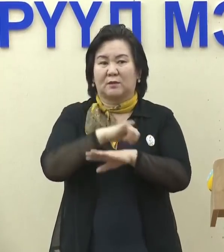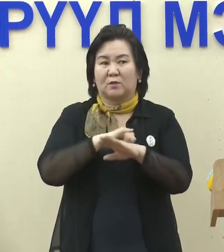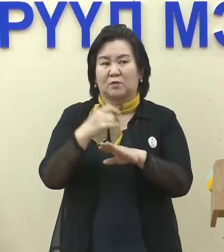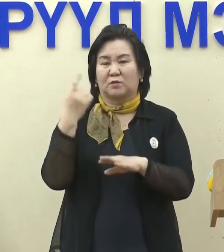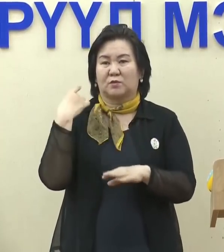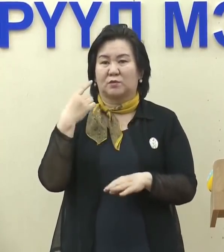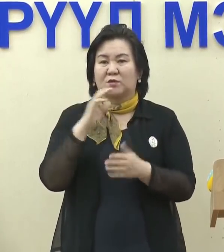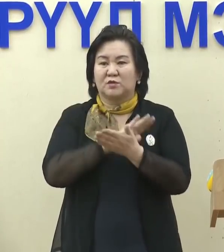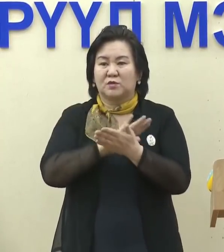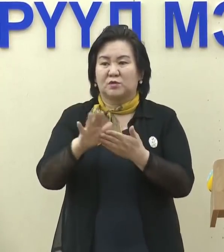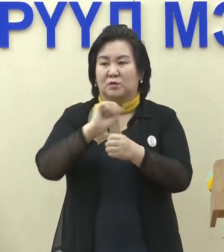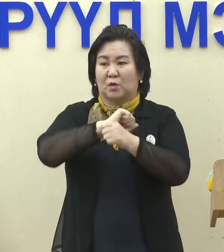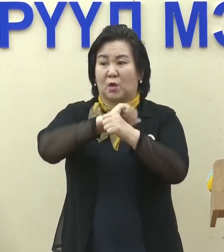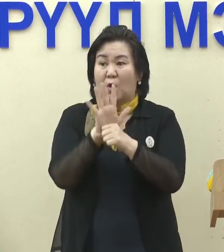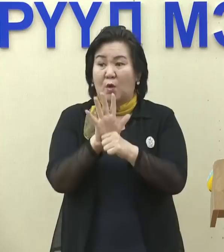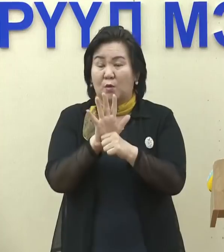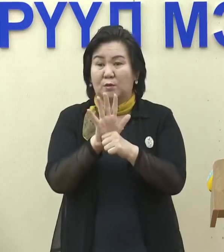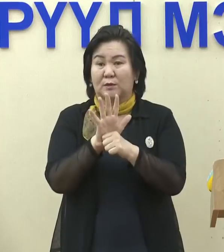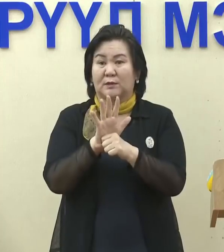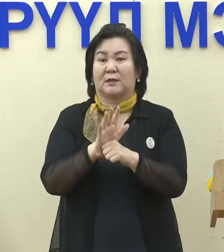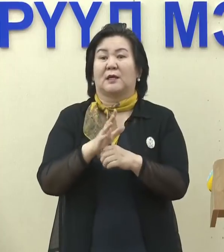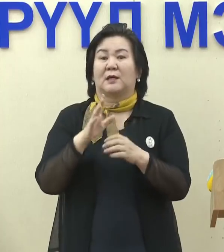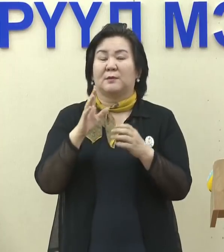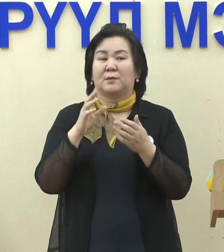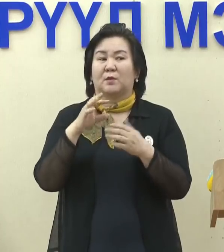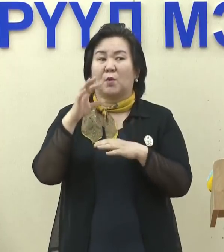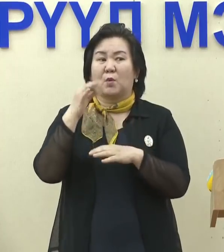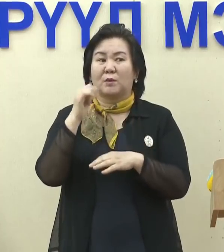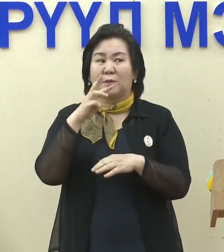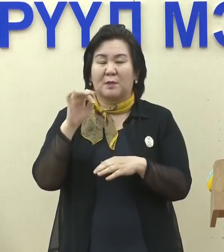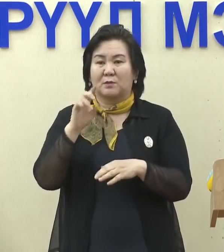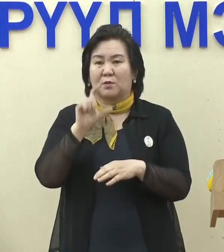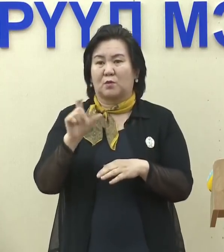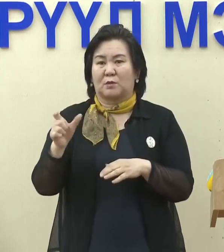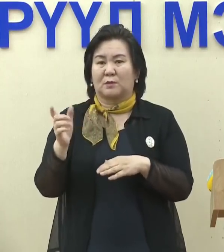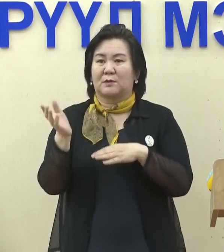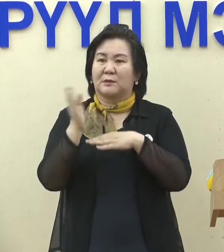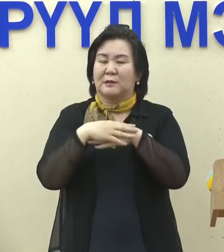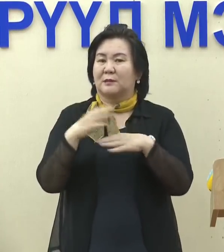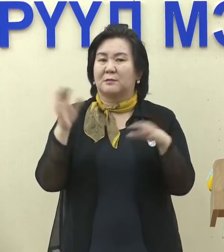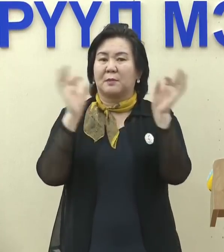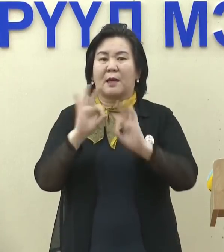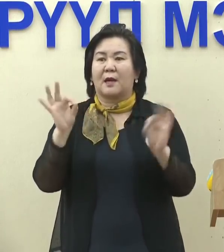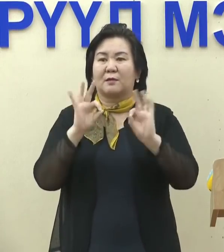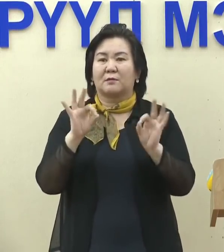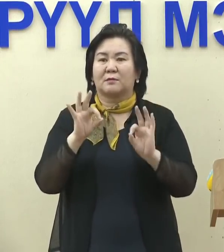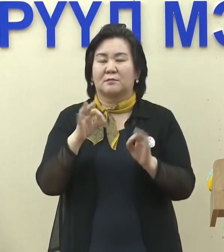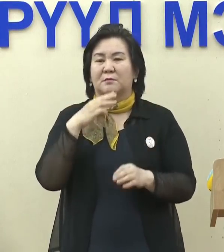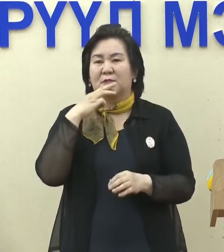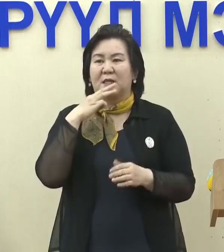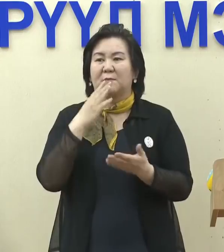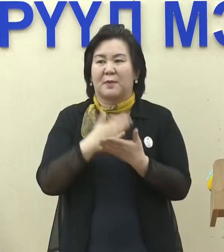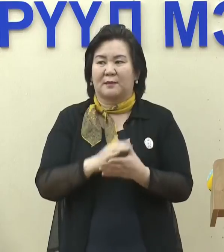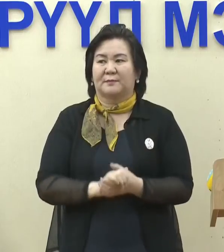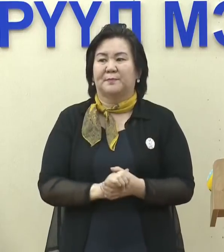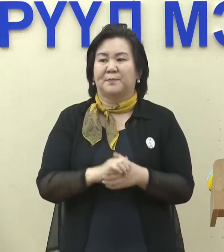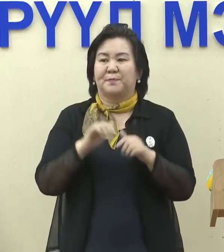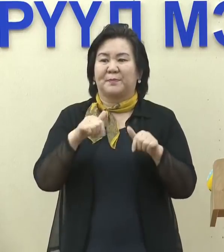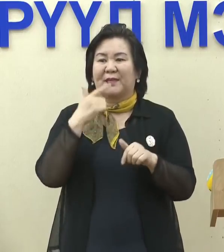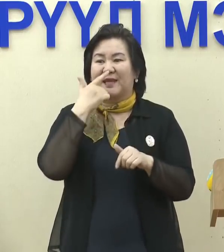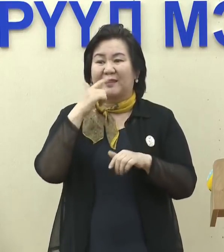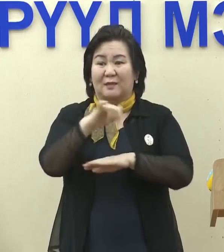энэ шинэ коронавирус халдвар буюу COVID-19-ийн одоо улмаас хүн одоо нас бараагүй ийм одоо байна. За энэ бүгд найрамд